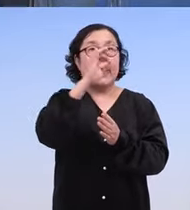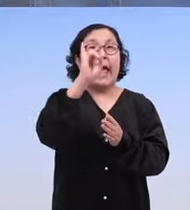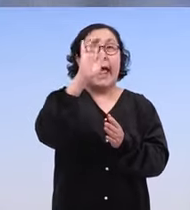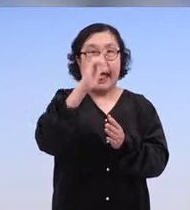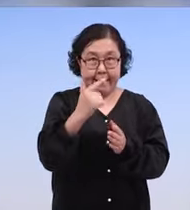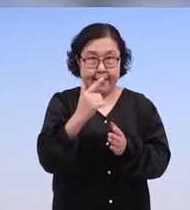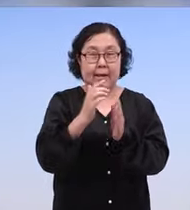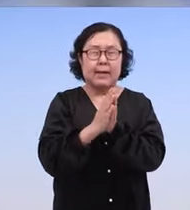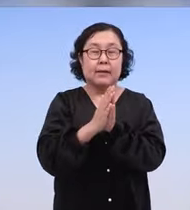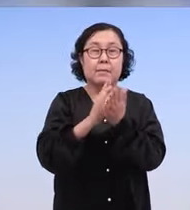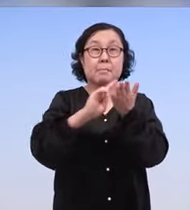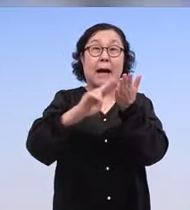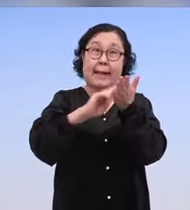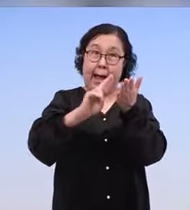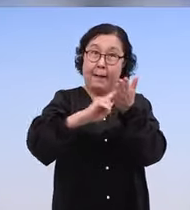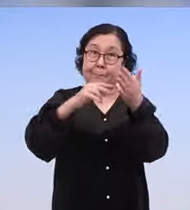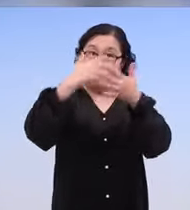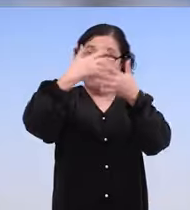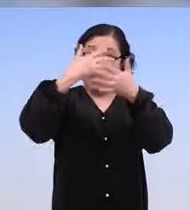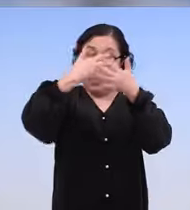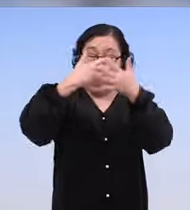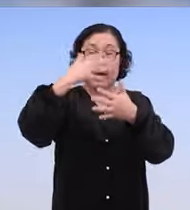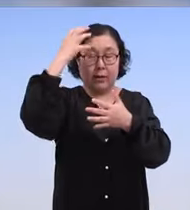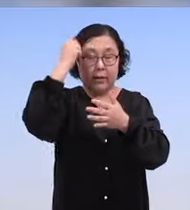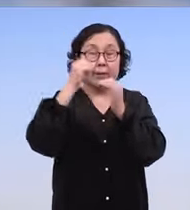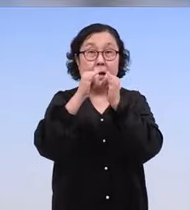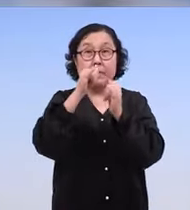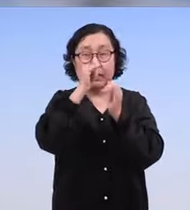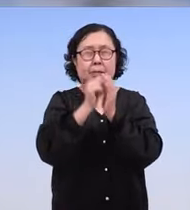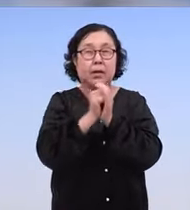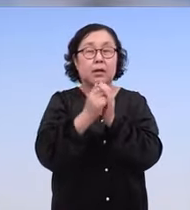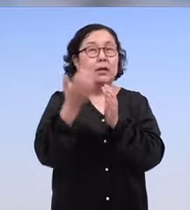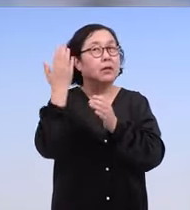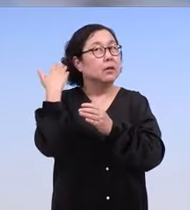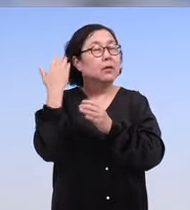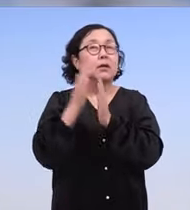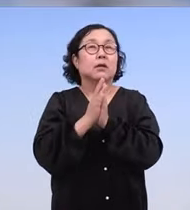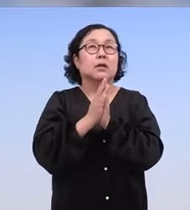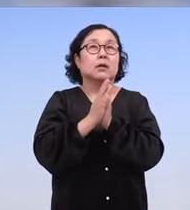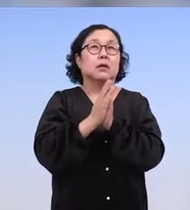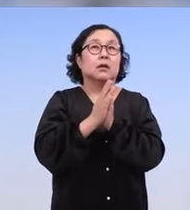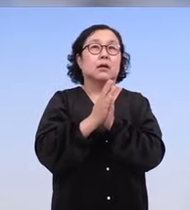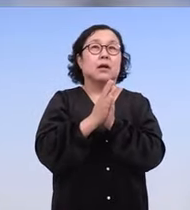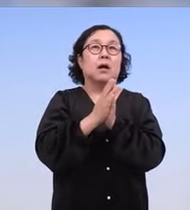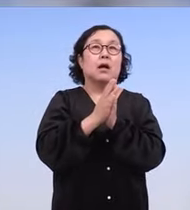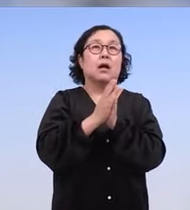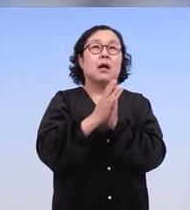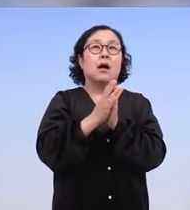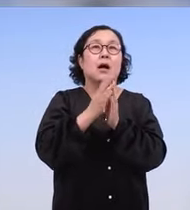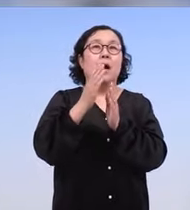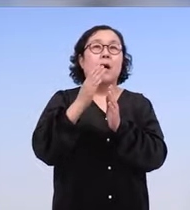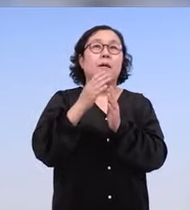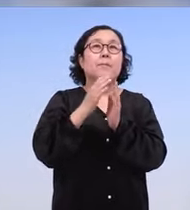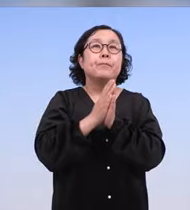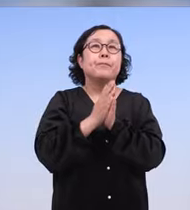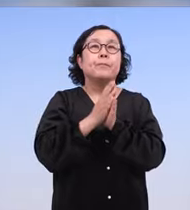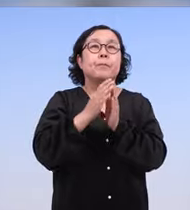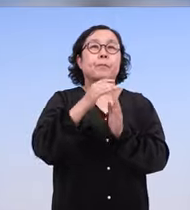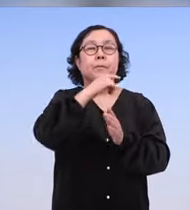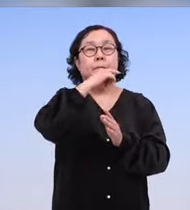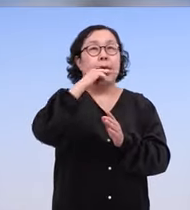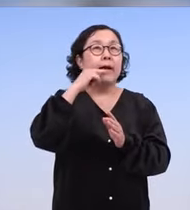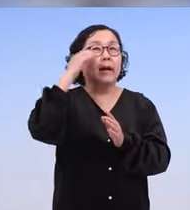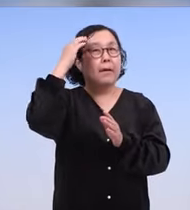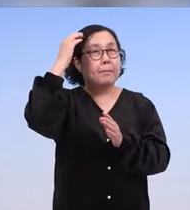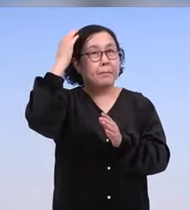믿습니다. 저는 지난 연말에 그 소설가 백영옥 씨가 쓴 그 에세이집인데요. 빨강머리